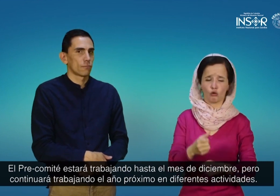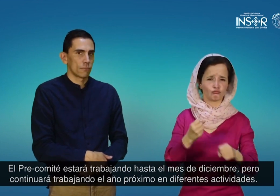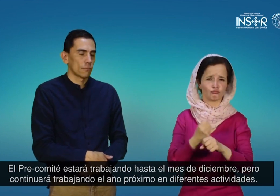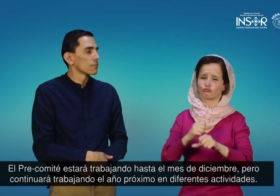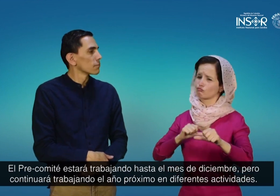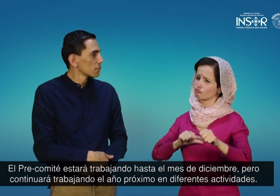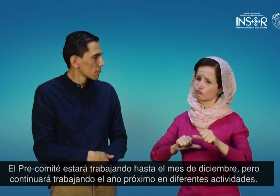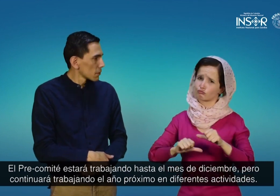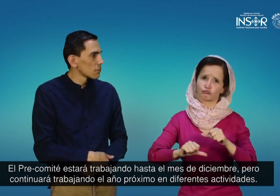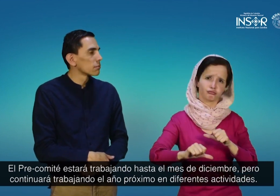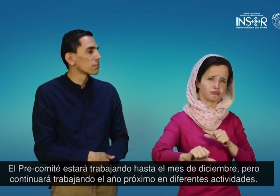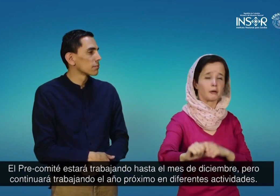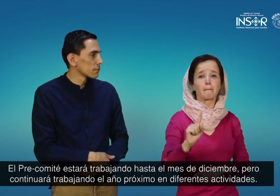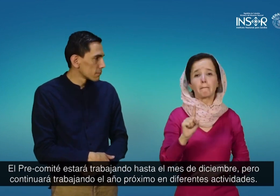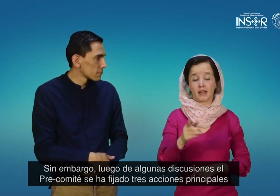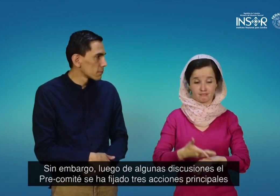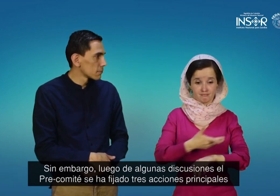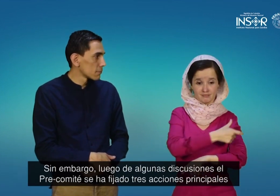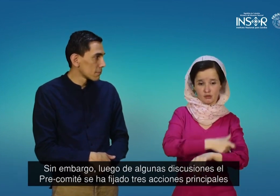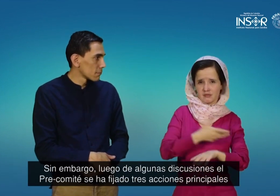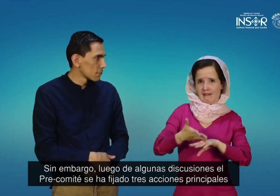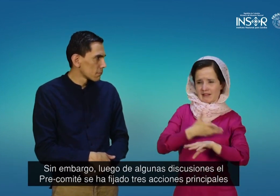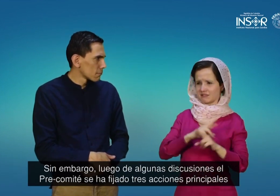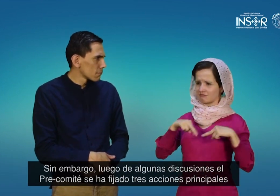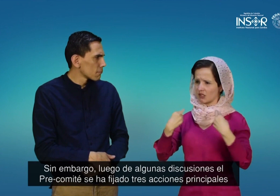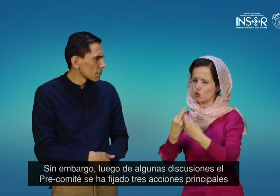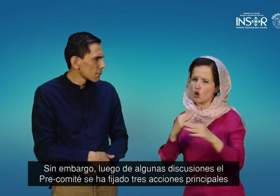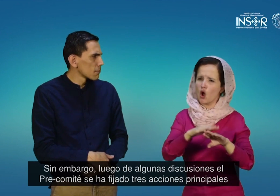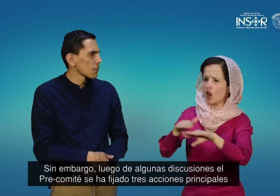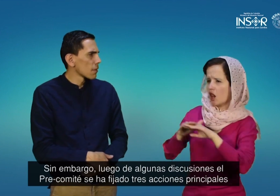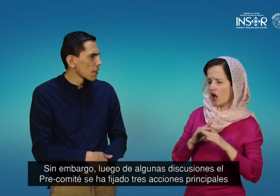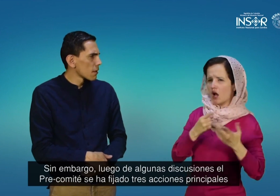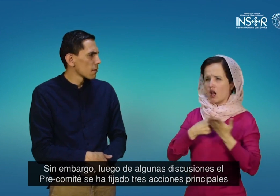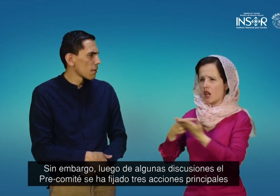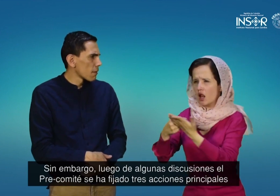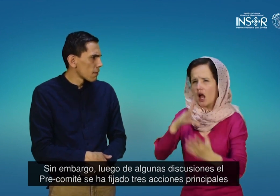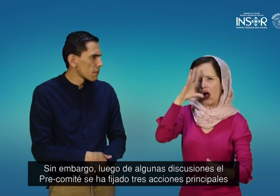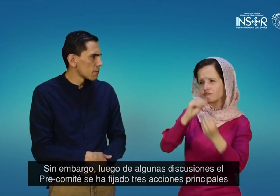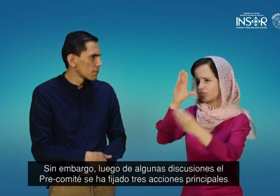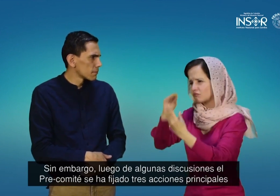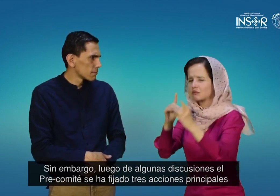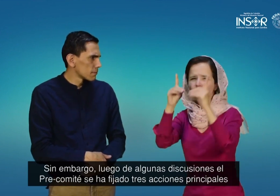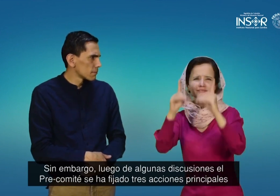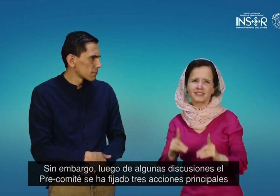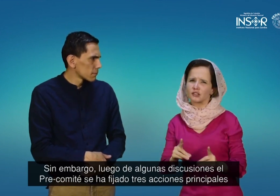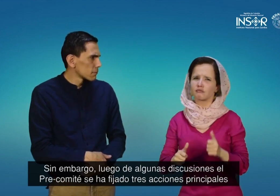actividades. Sin embargo, luego de algunas discusiones, el Precomité se ha fijado tres acciones